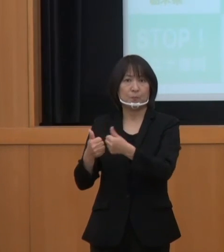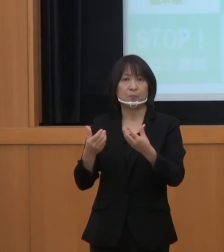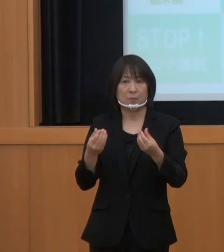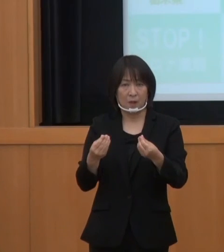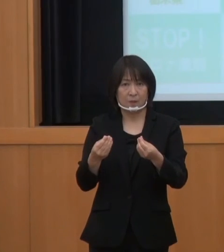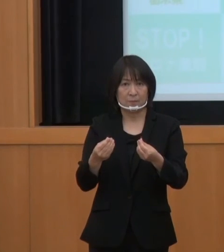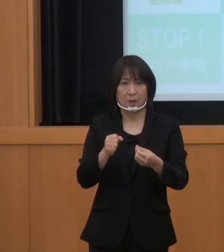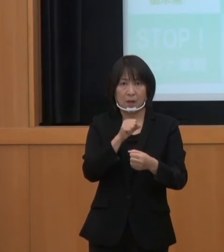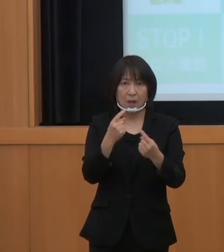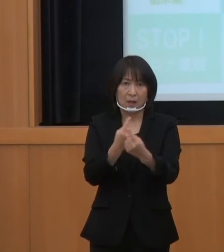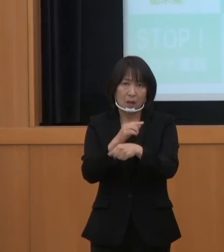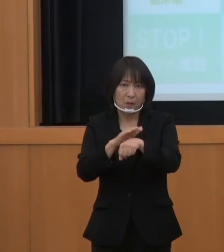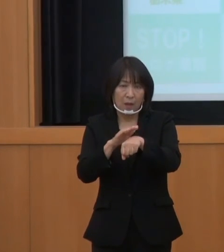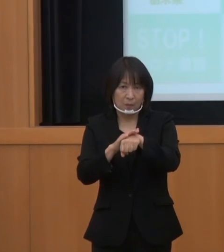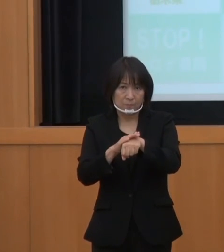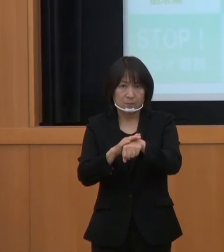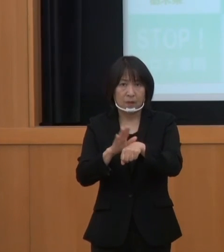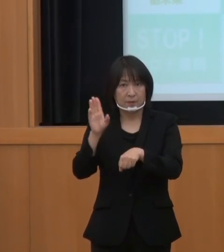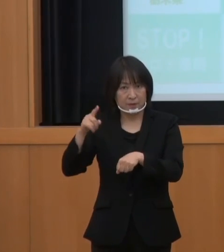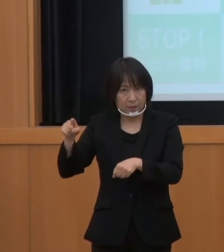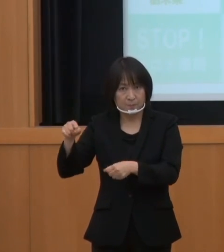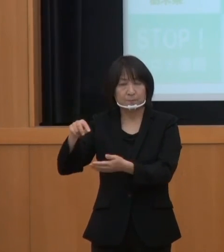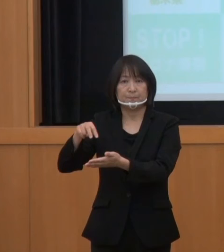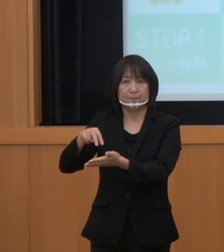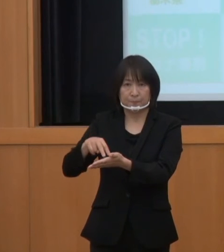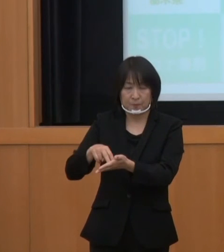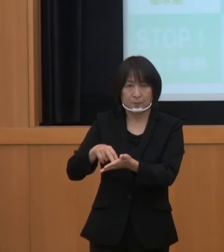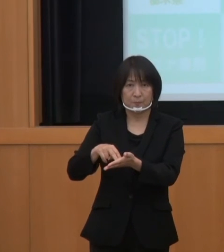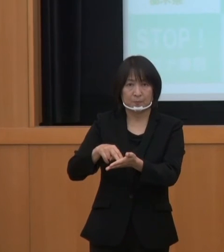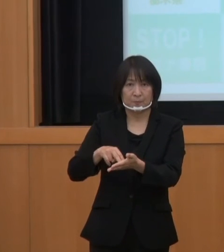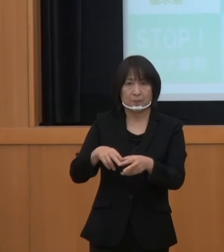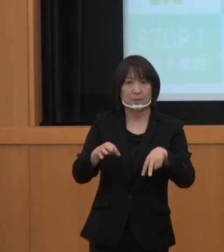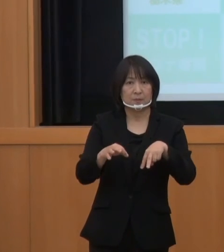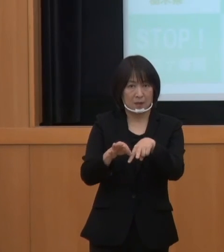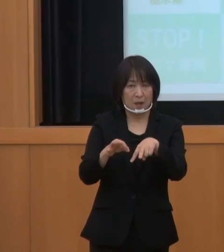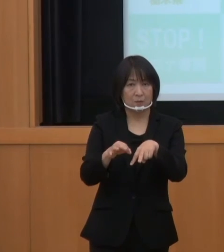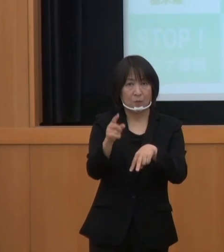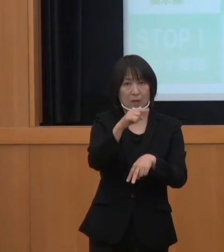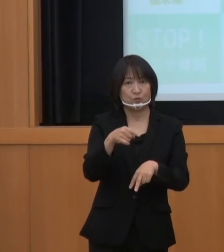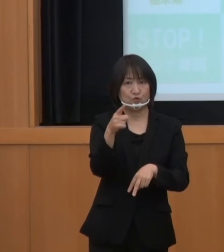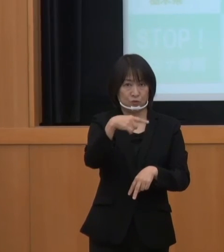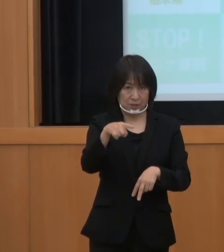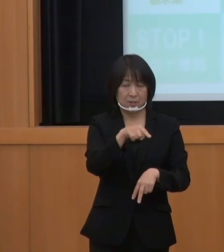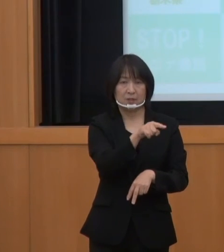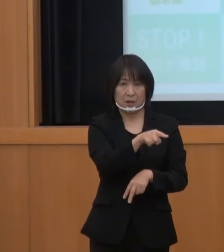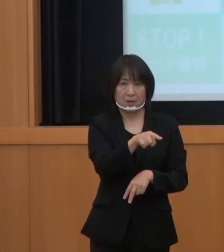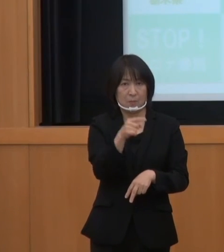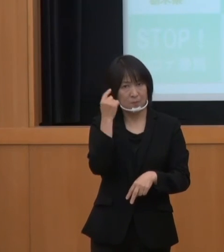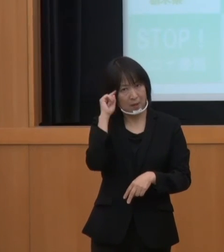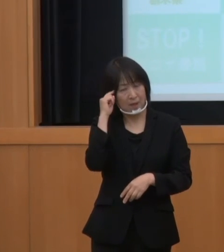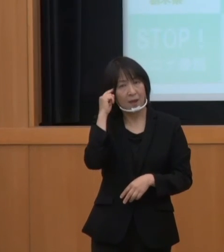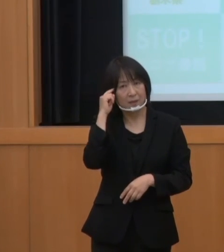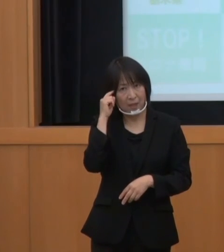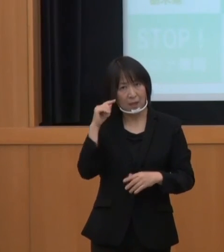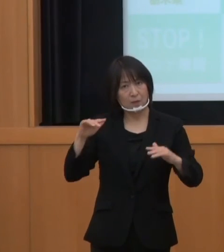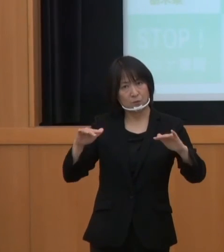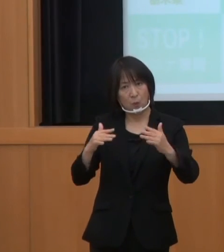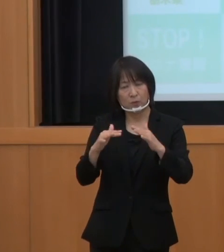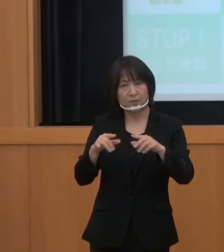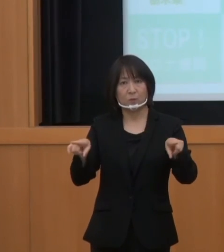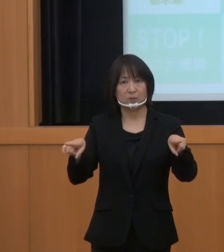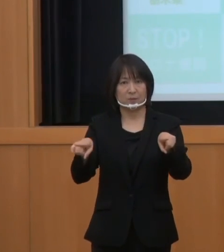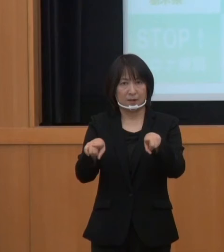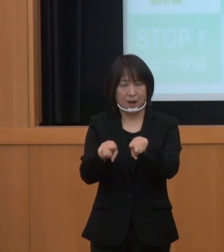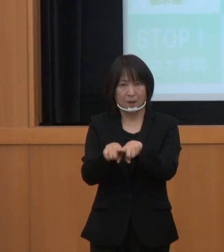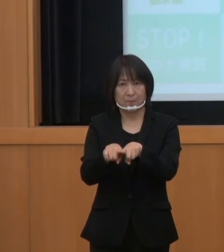をおのおの県は県、 SC は SC 側で改善策を考えて協議をしながら